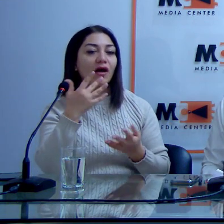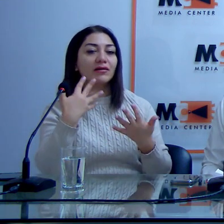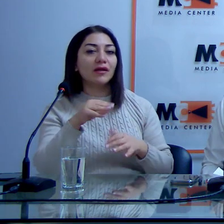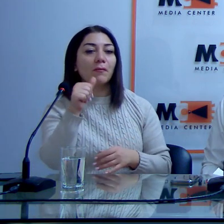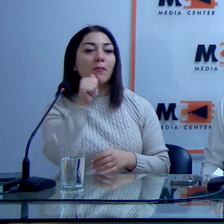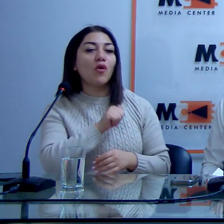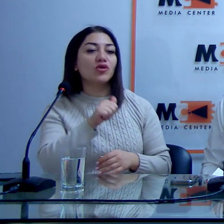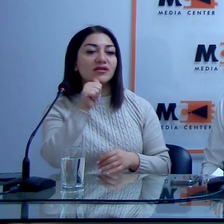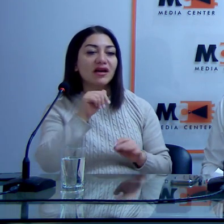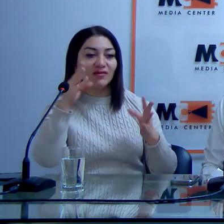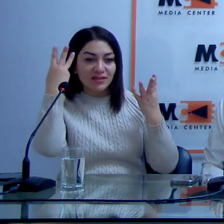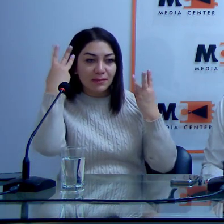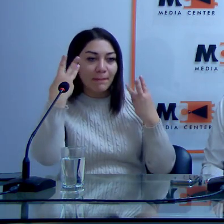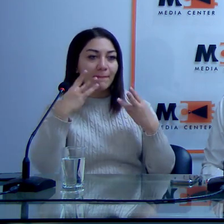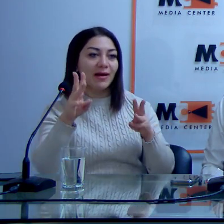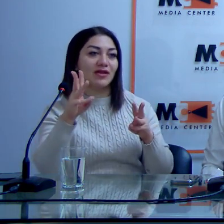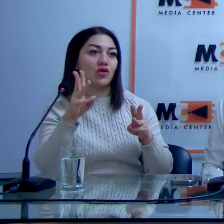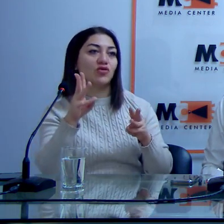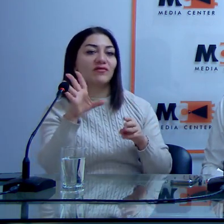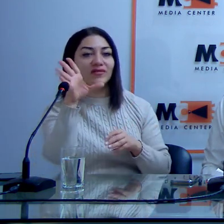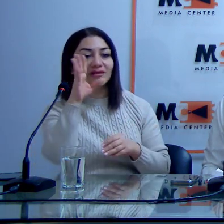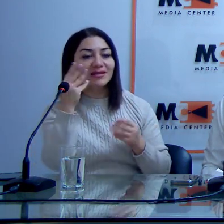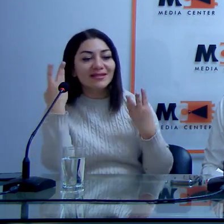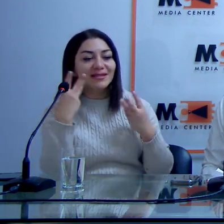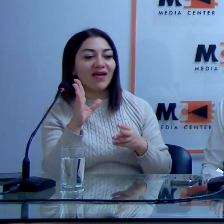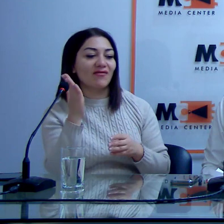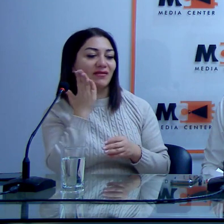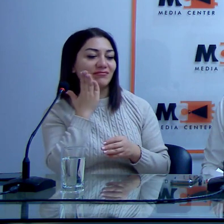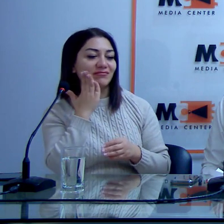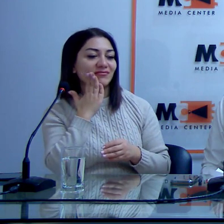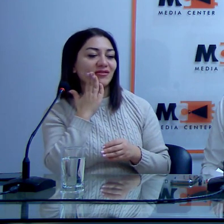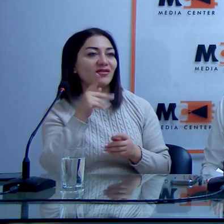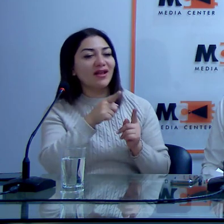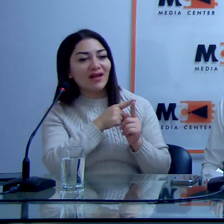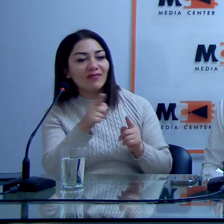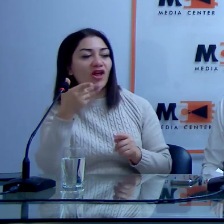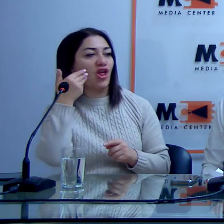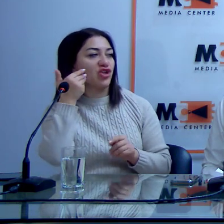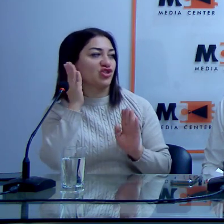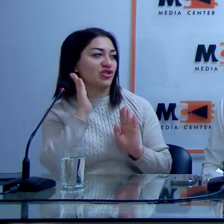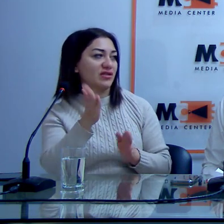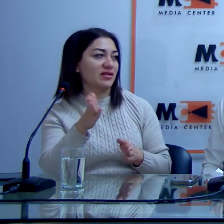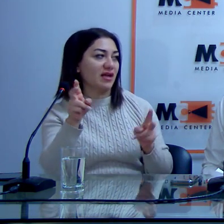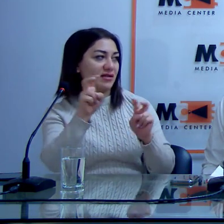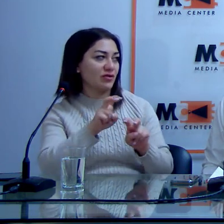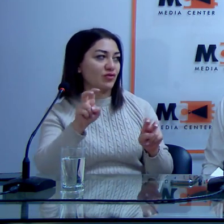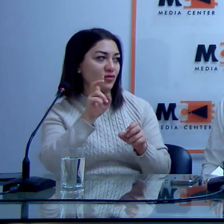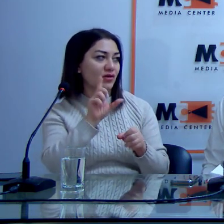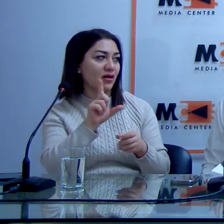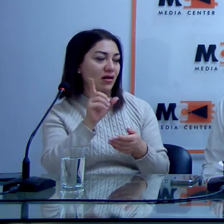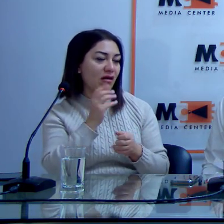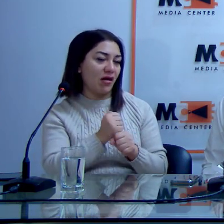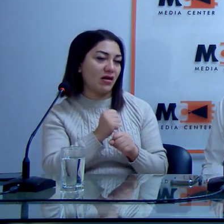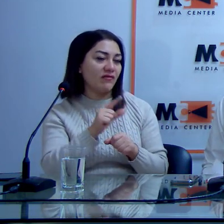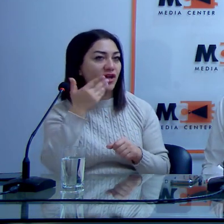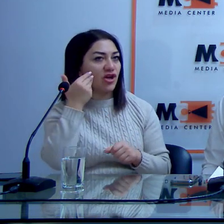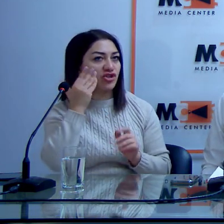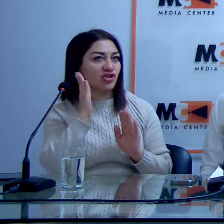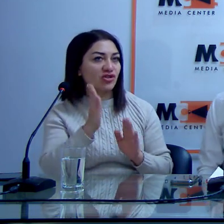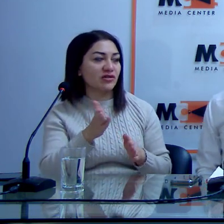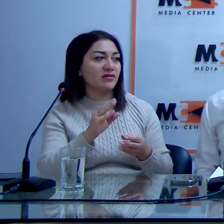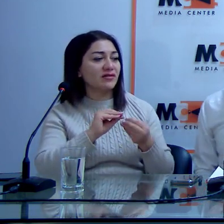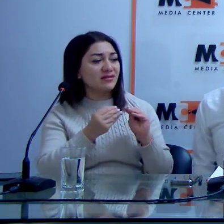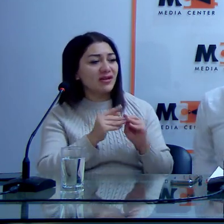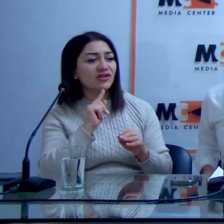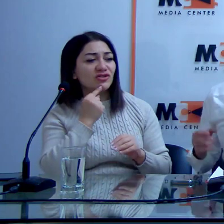փորձարկված մեթոդաբանություն եւ գործիքակազմ, ինչը թույլ կտա արդեն հետագա հետազոտություններն անել, հաշվի առնելով այն